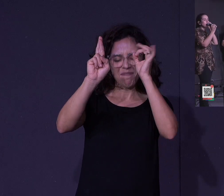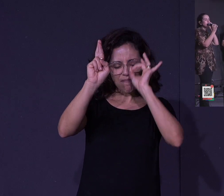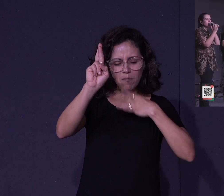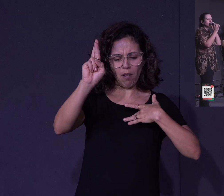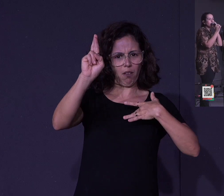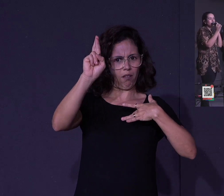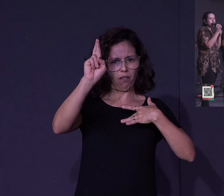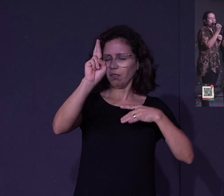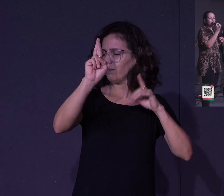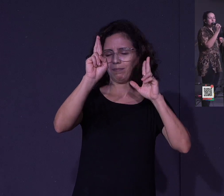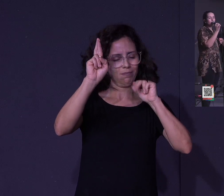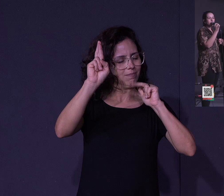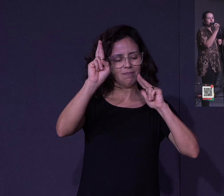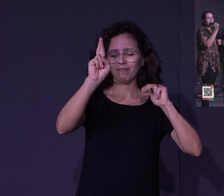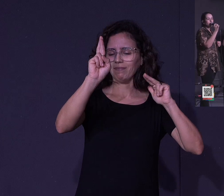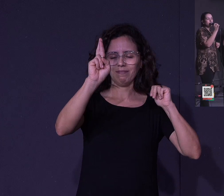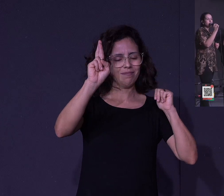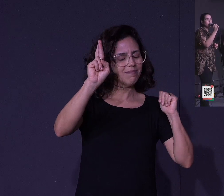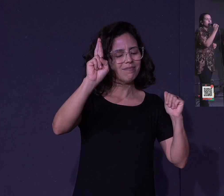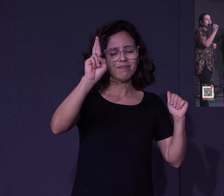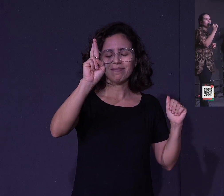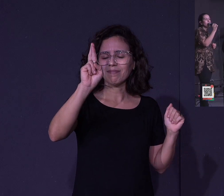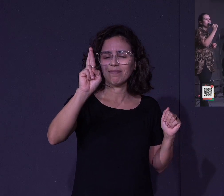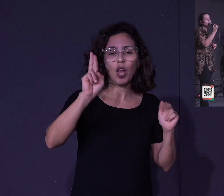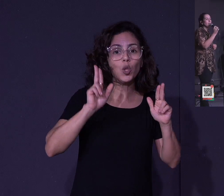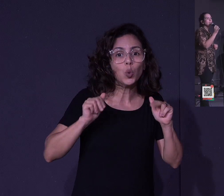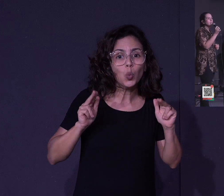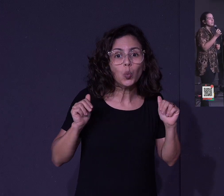Tu não me deixarás, não me deixarás jamais.